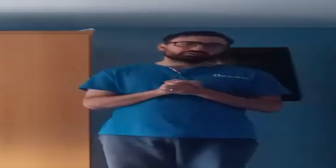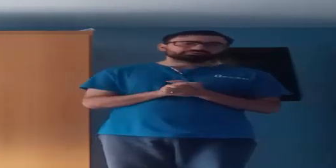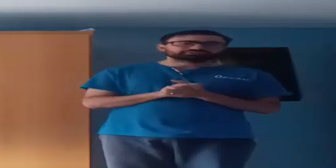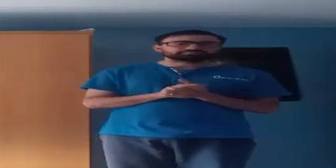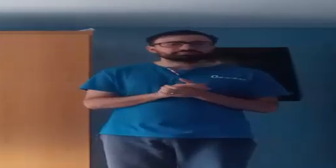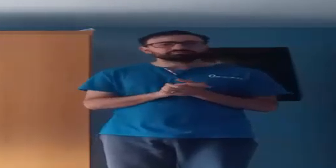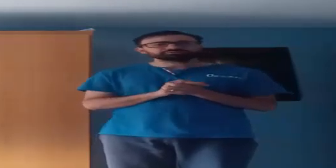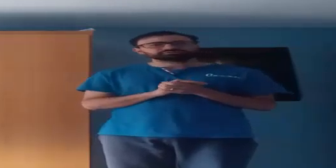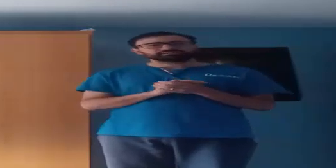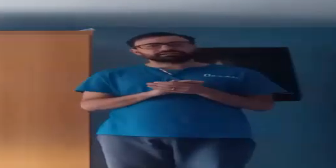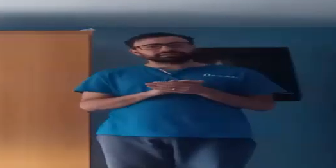Como sabemos,